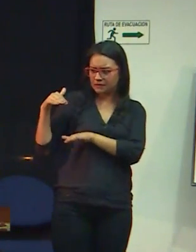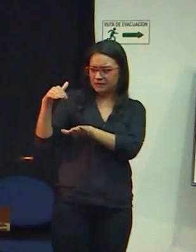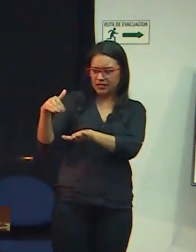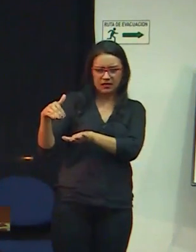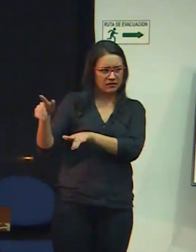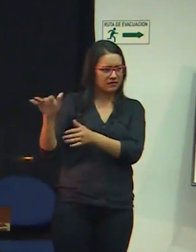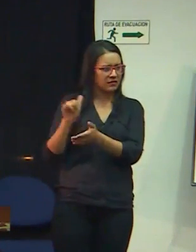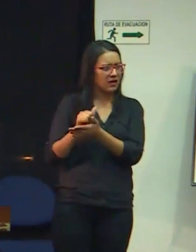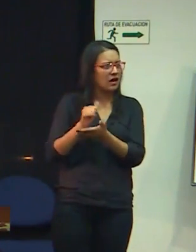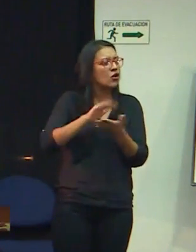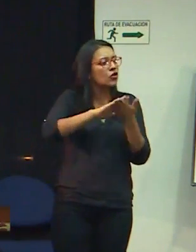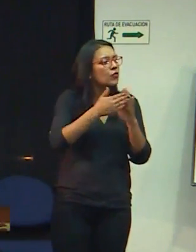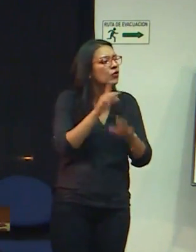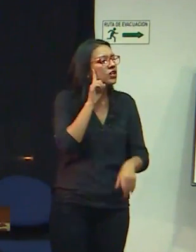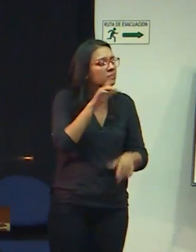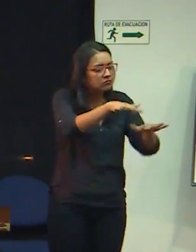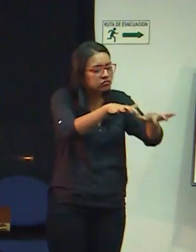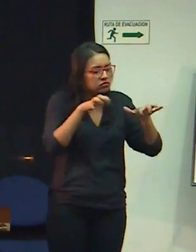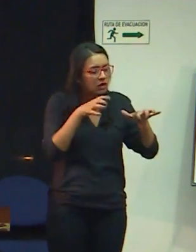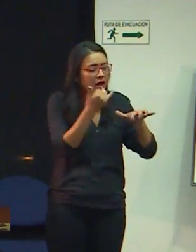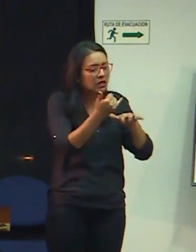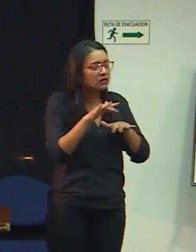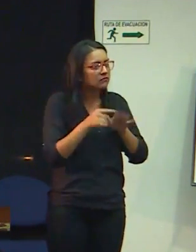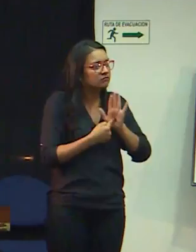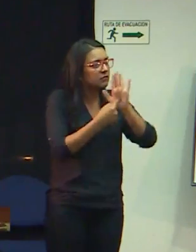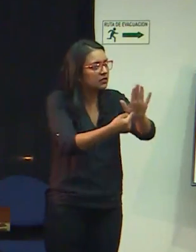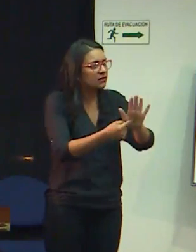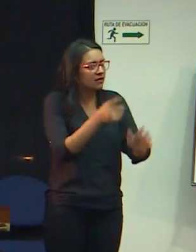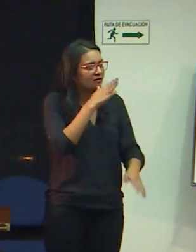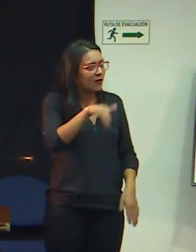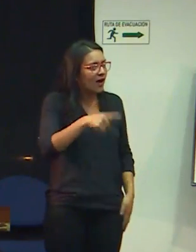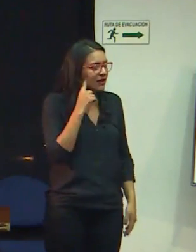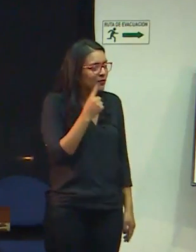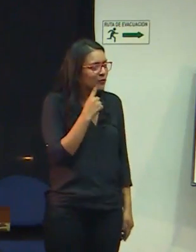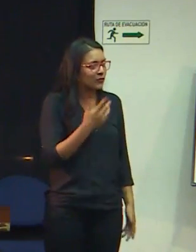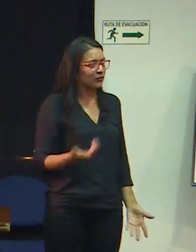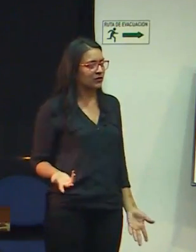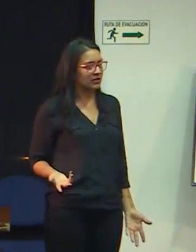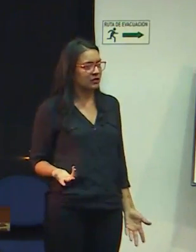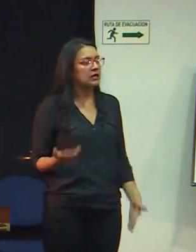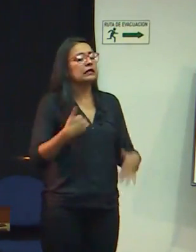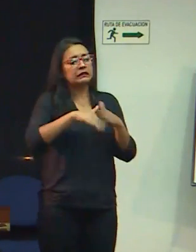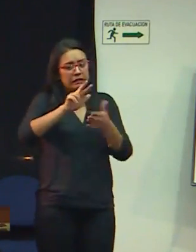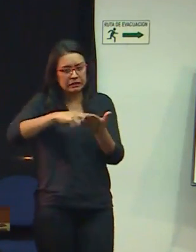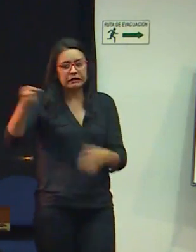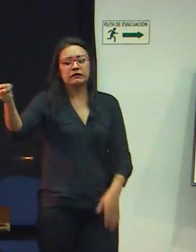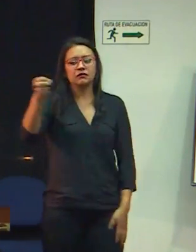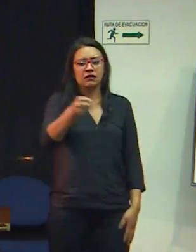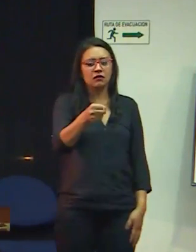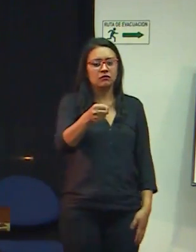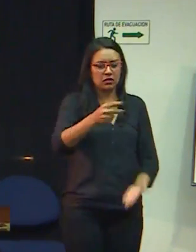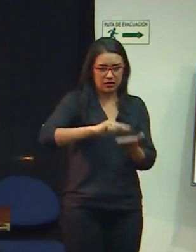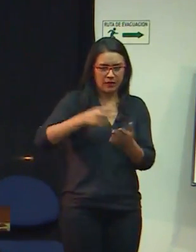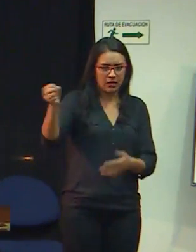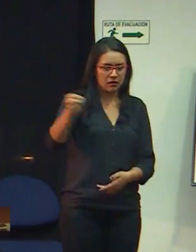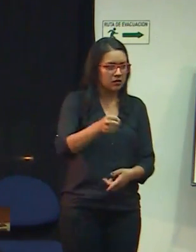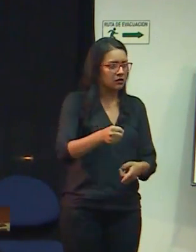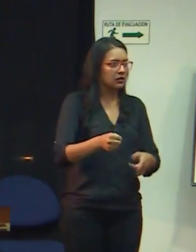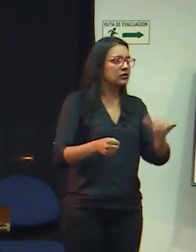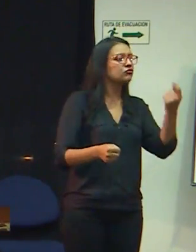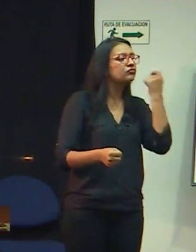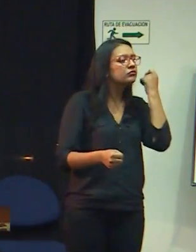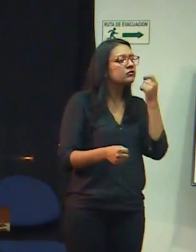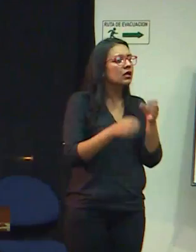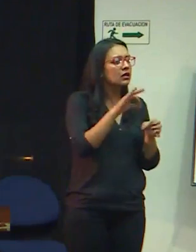de pregrado, comunidad sorda presentándose? Más allá de que esté la intérprete, no, ¿por qué no están ustedes allá? Se abrió hace poquito